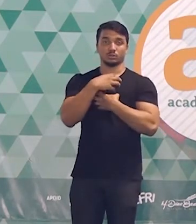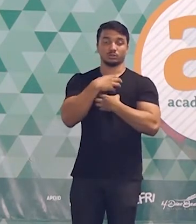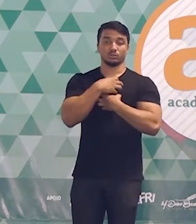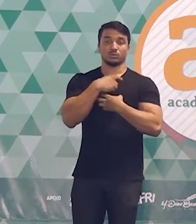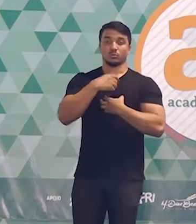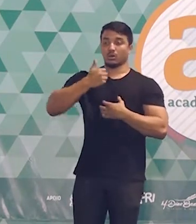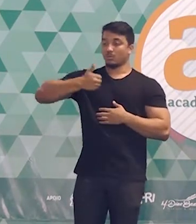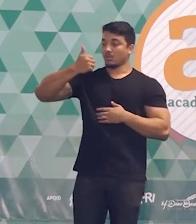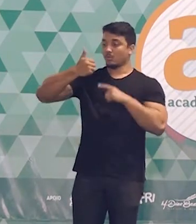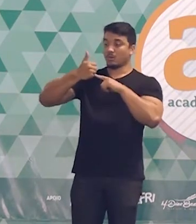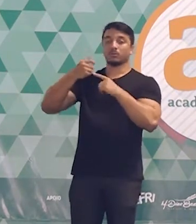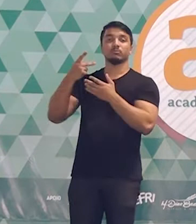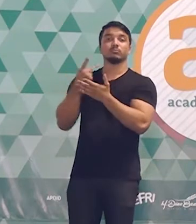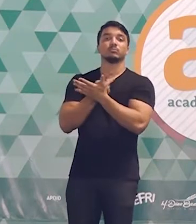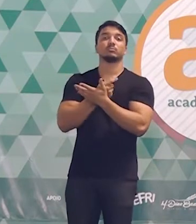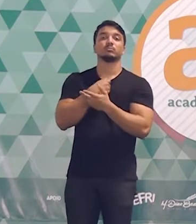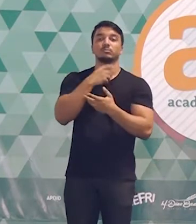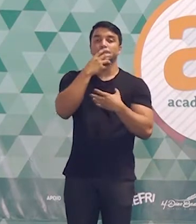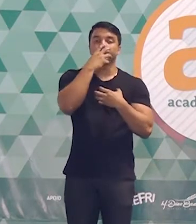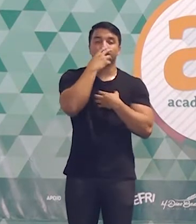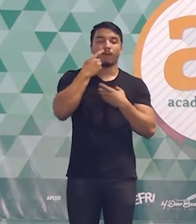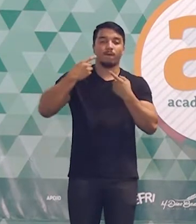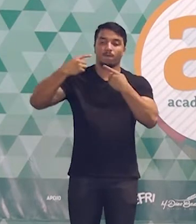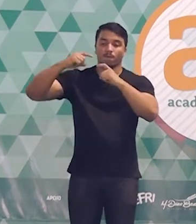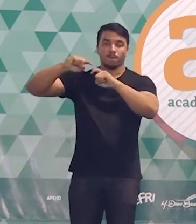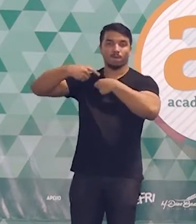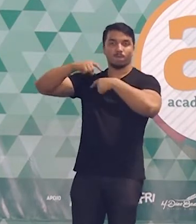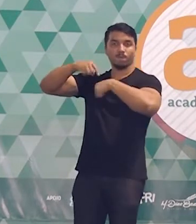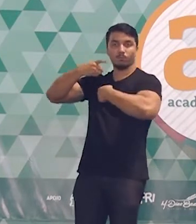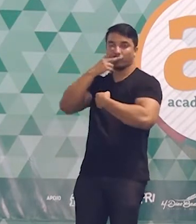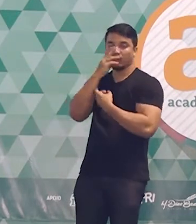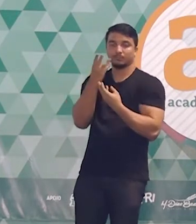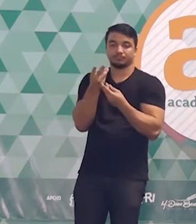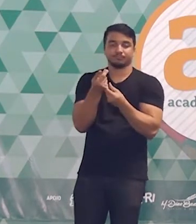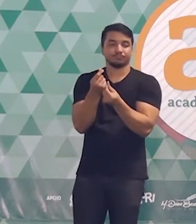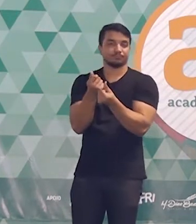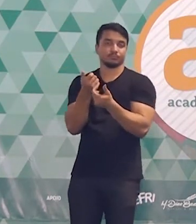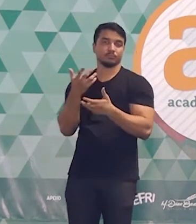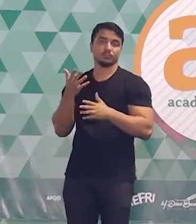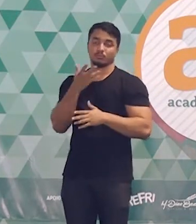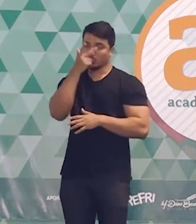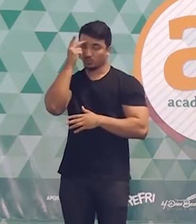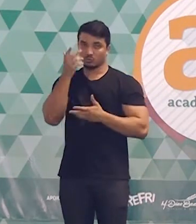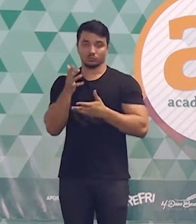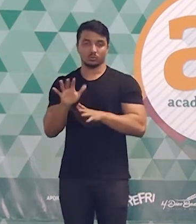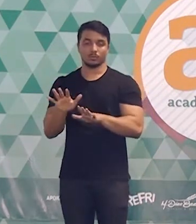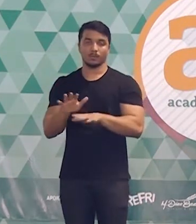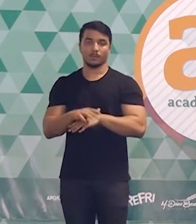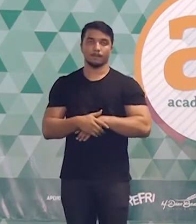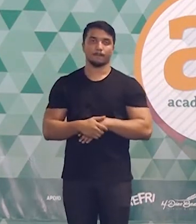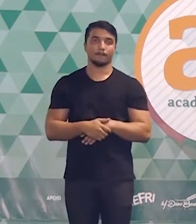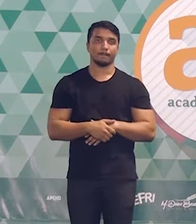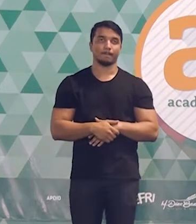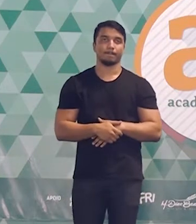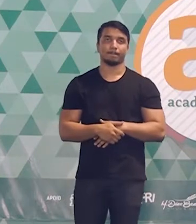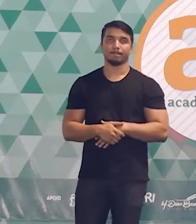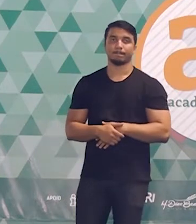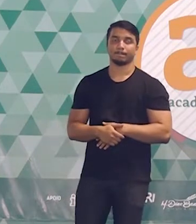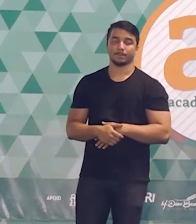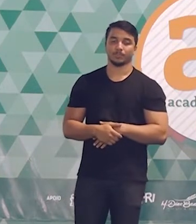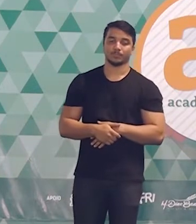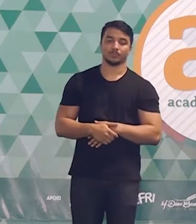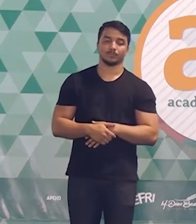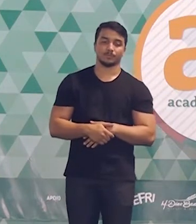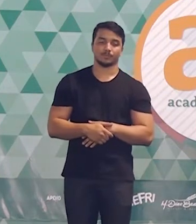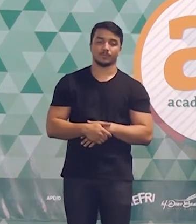sua primeira exposição foi muito criticada e não foi tão bem recebida. Tudo bem isso? Muito bem. Mas está